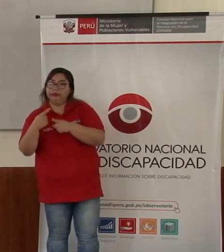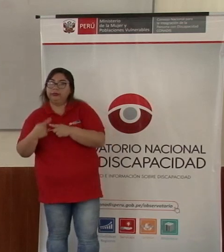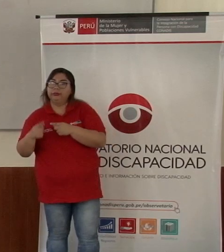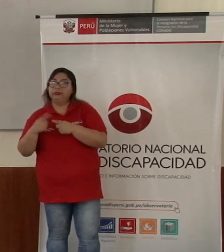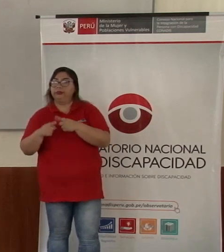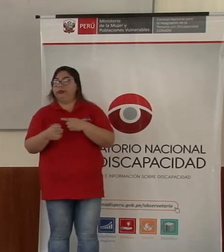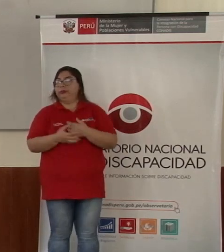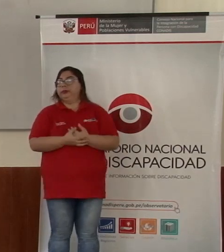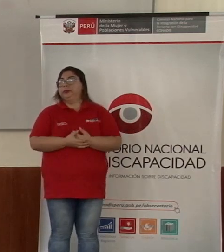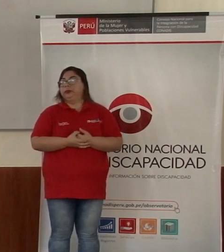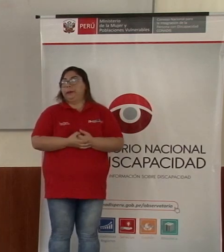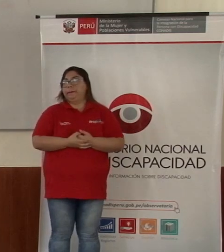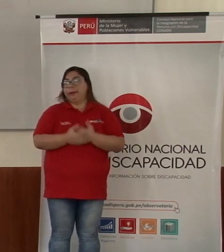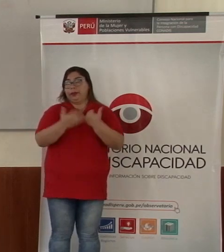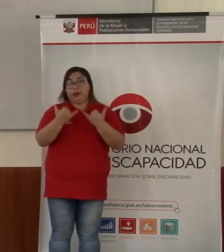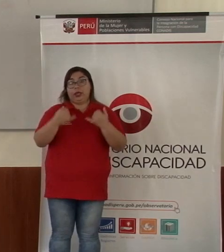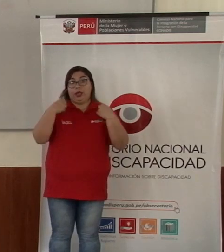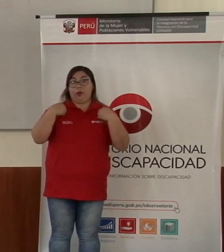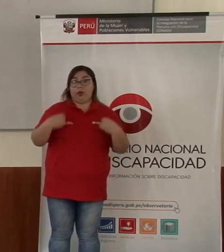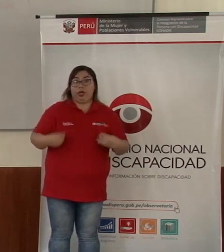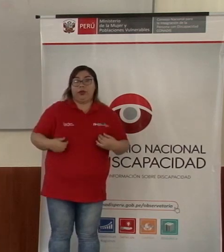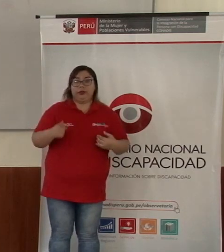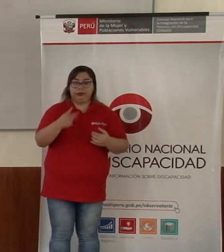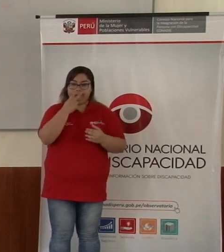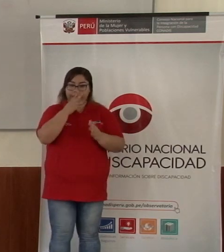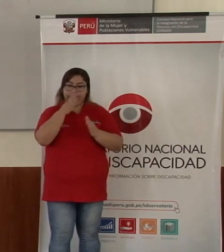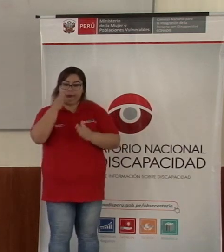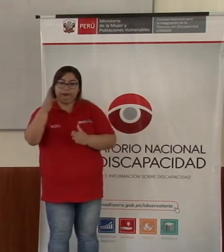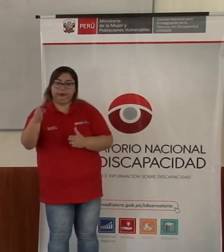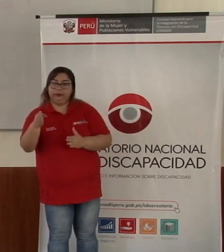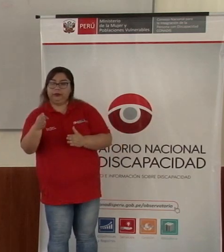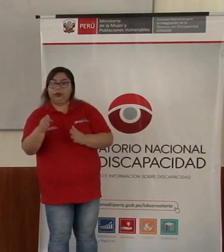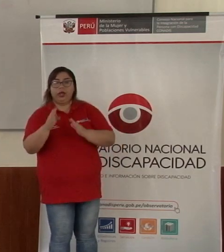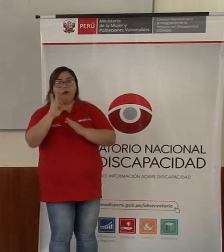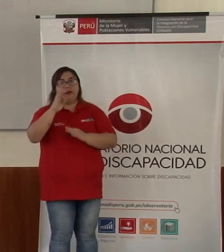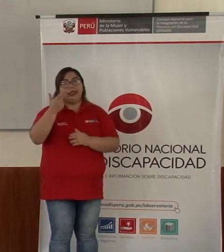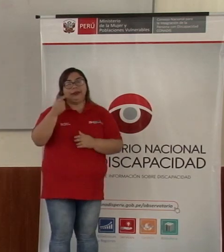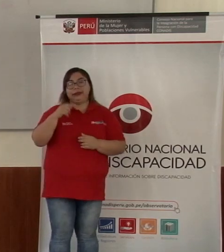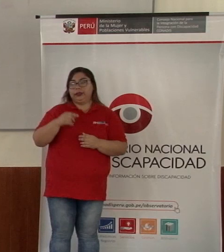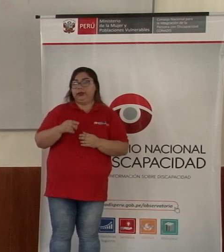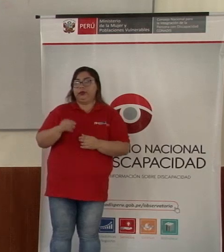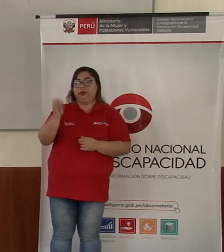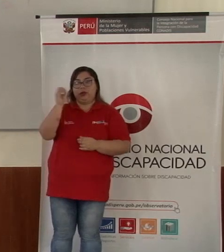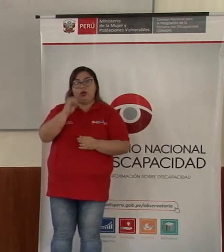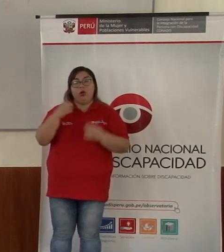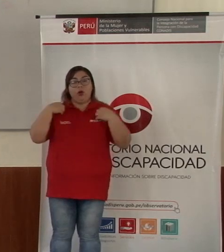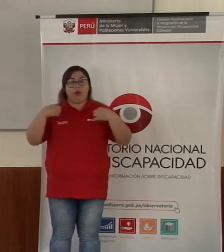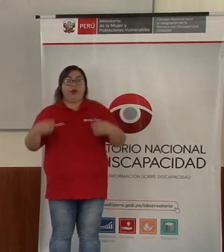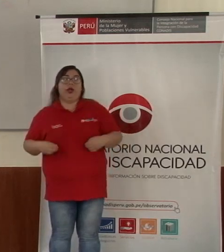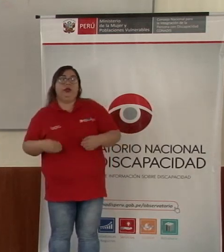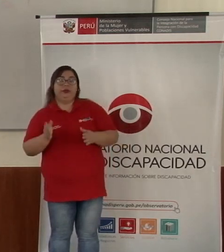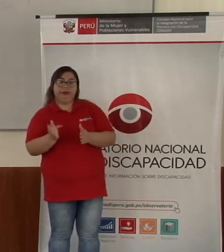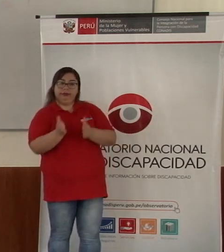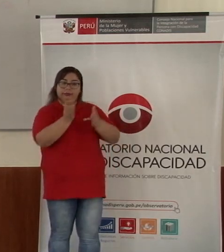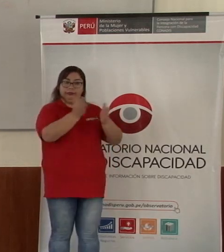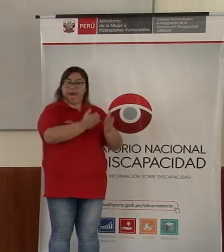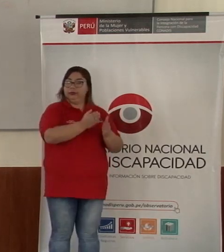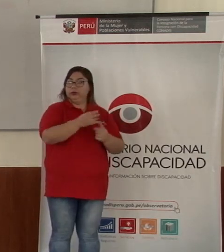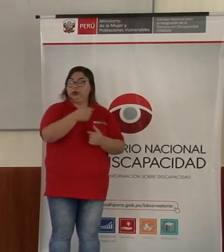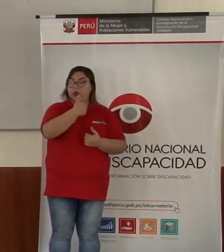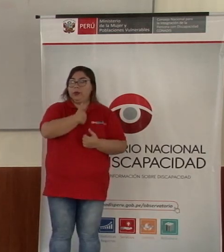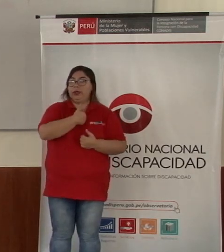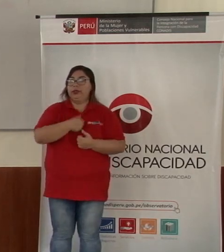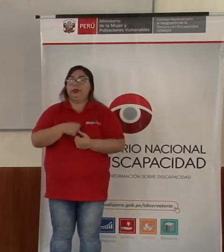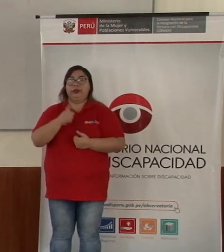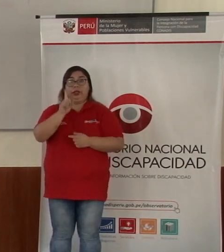serie de corrientes. Hay abogados que se inclinan más por la doctrina francesa, hay abogados que se orientan más a la doctrina alemana,